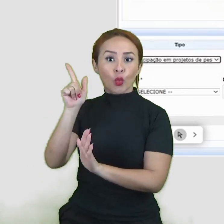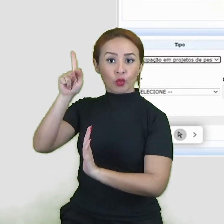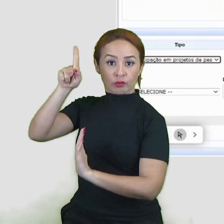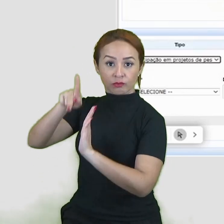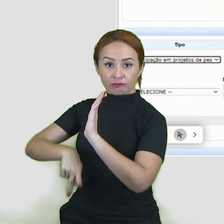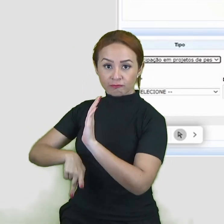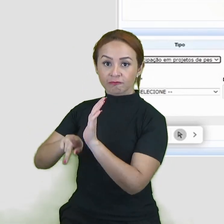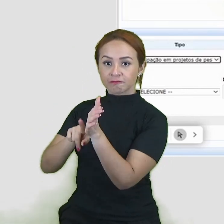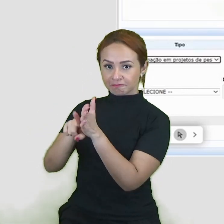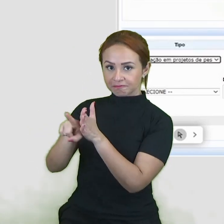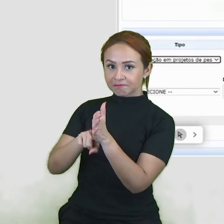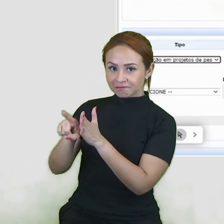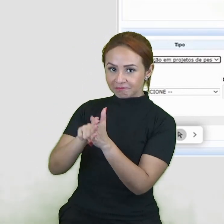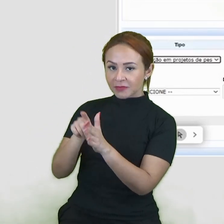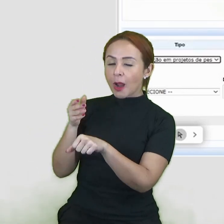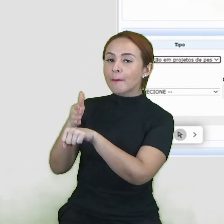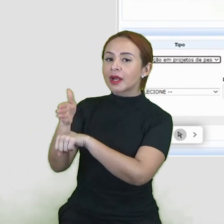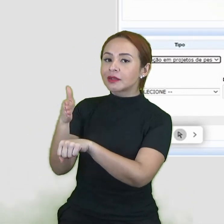veio aqui